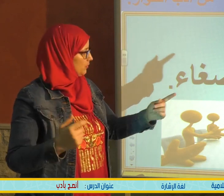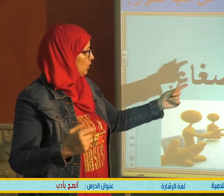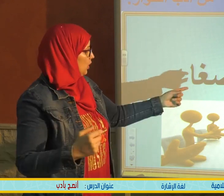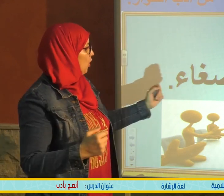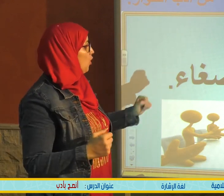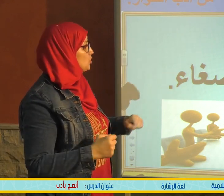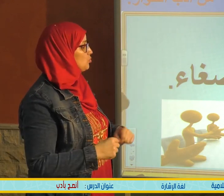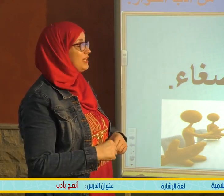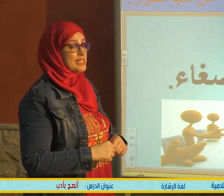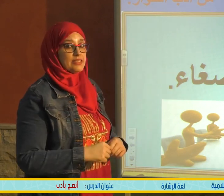حسن الإصغاء،